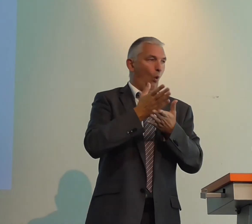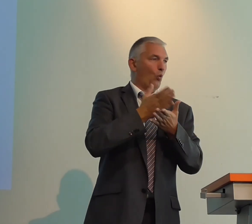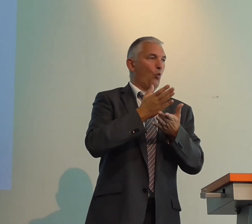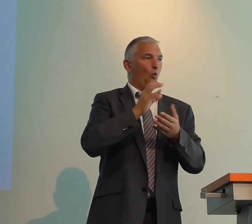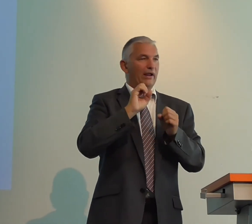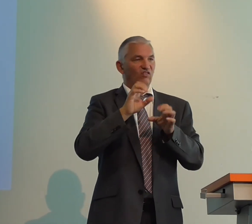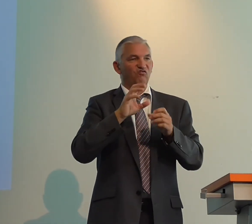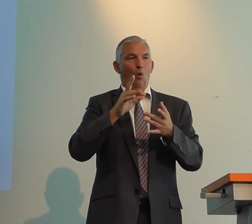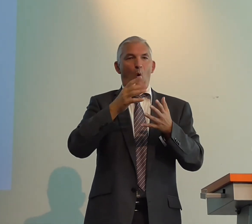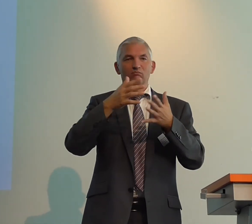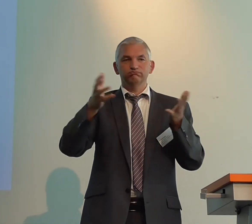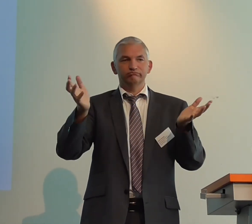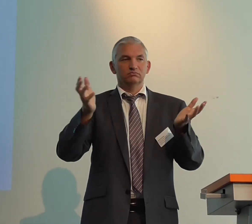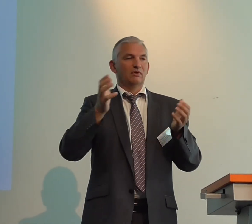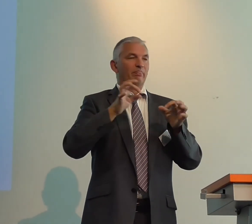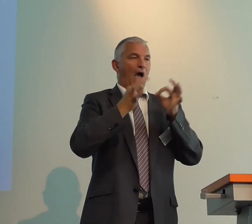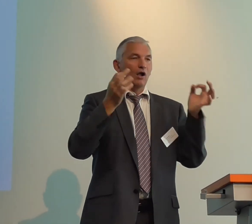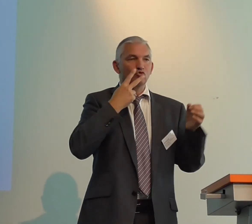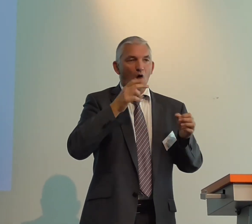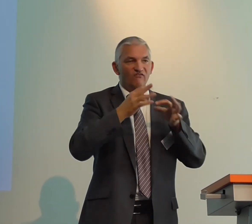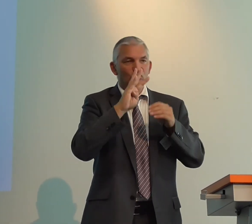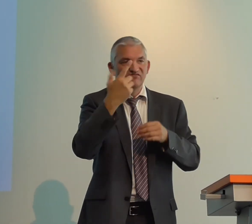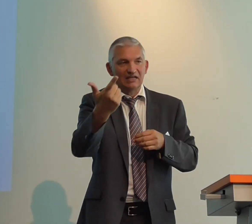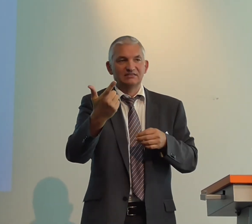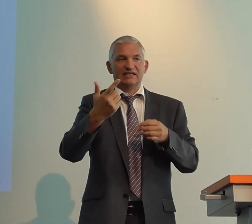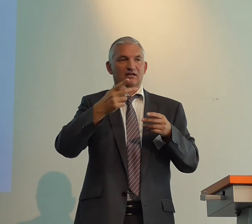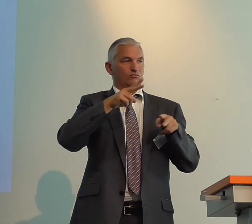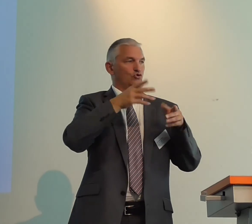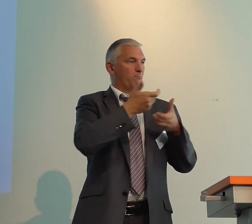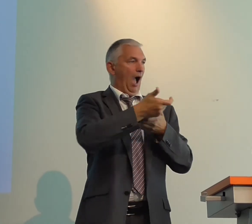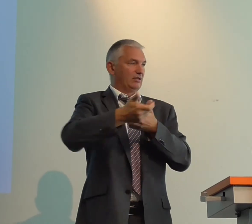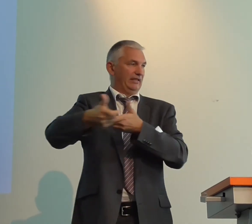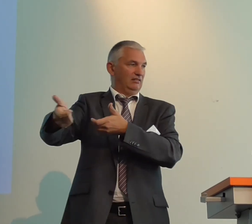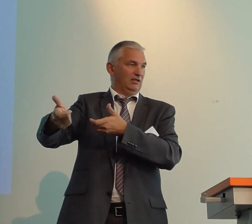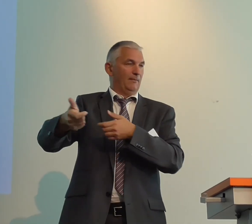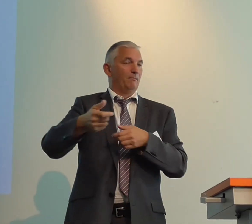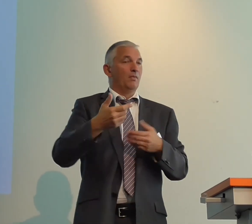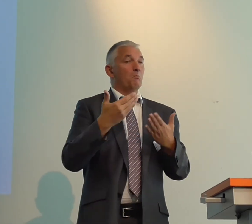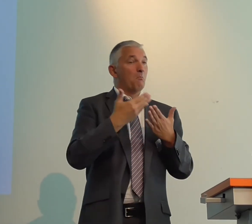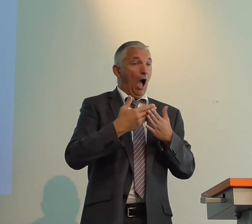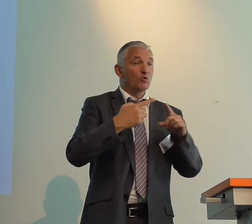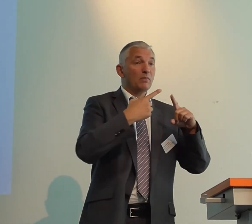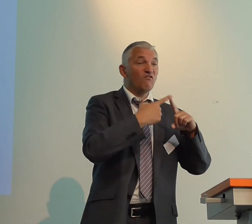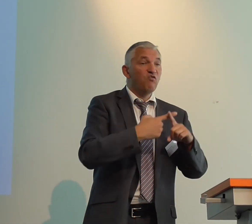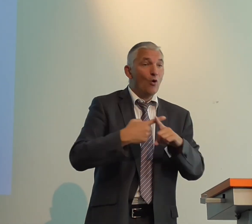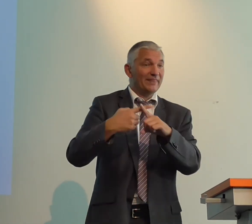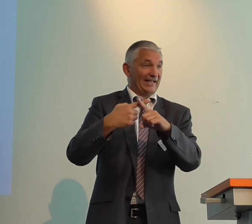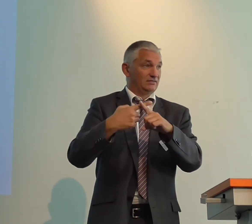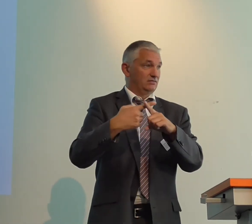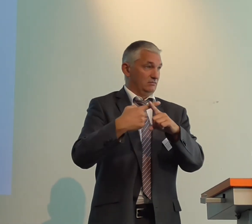ZDF, Doku, Info, was es da auch alles gibt. Tagesschau 24, also die entsprechenden Spartenkanäle. Bei